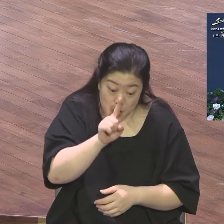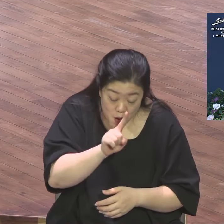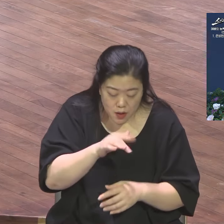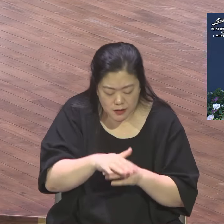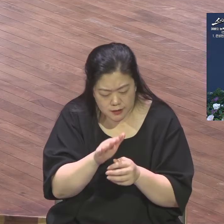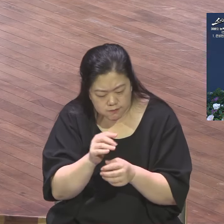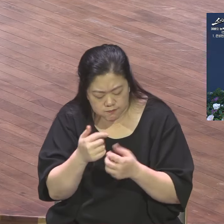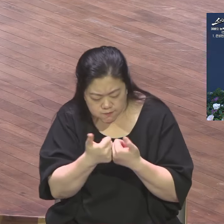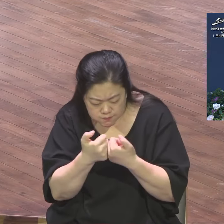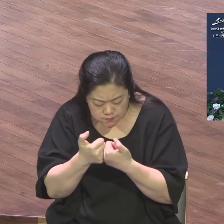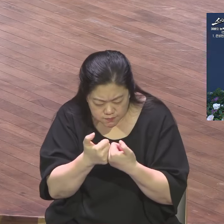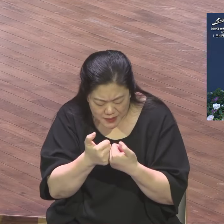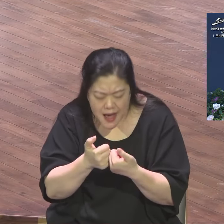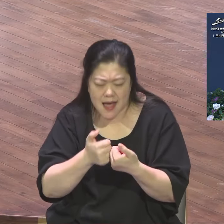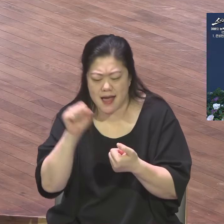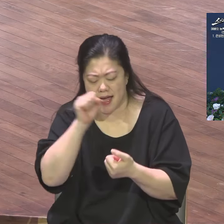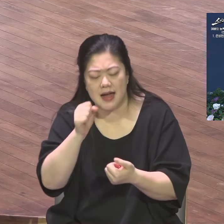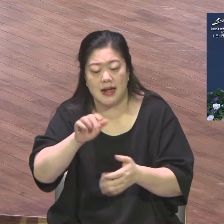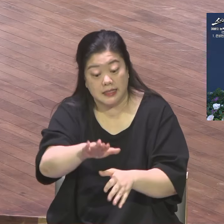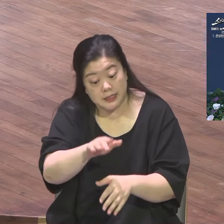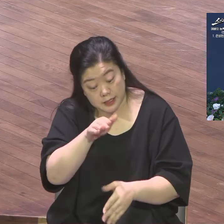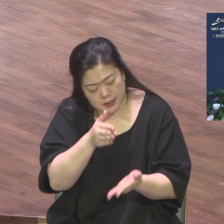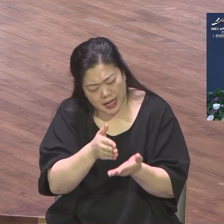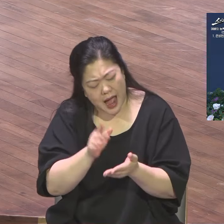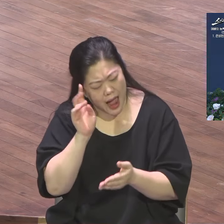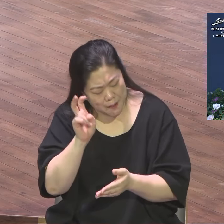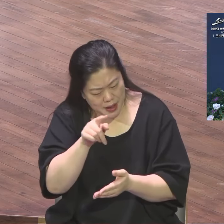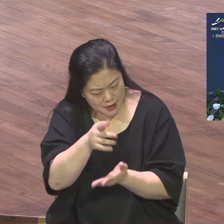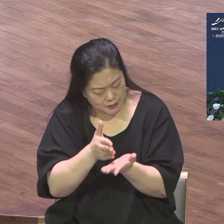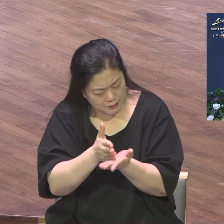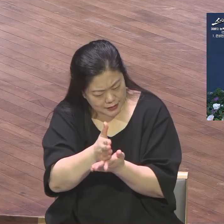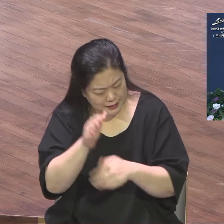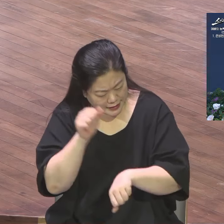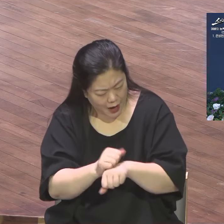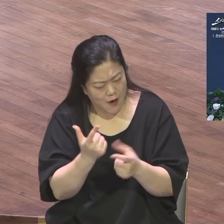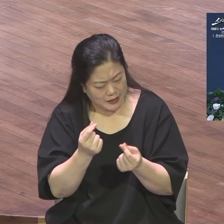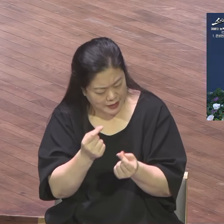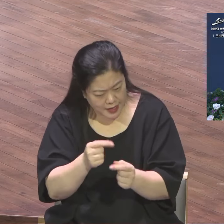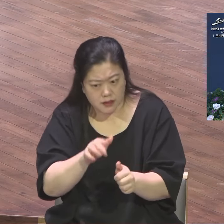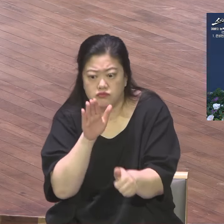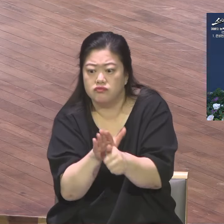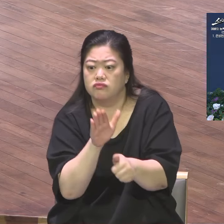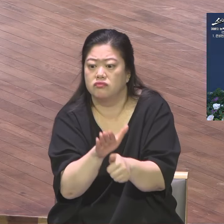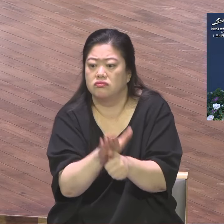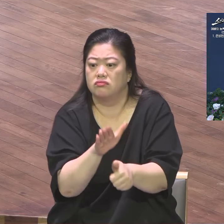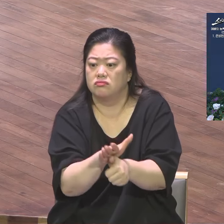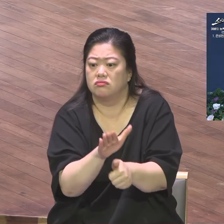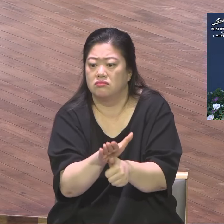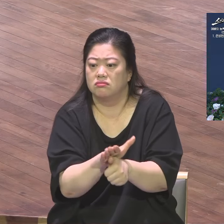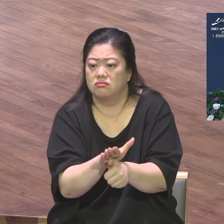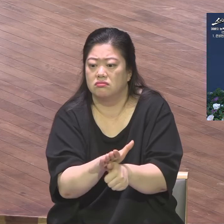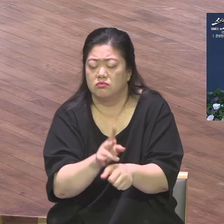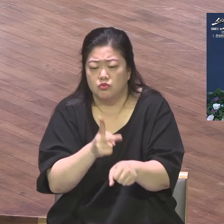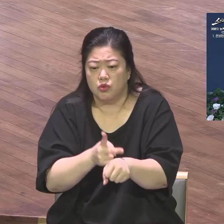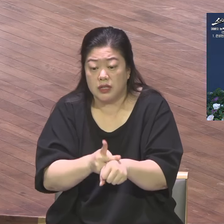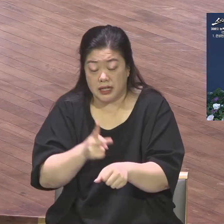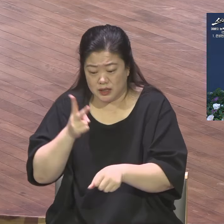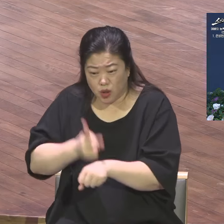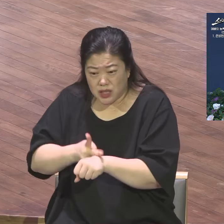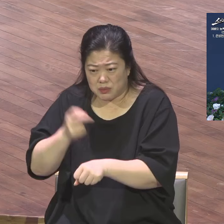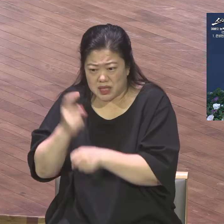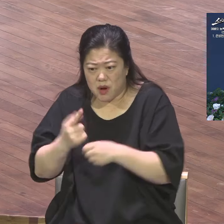거에. 그래서 자신의 전문성을 발견하고 개발해서 각 분야의 서밋으로 세울 수 있도록 우리가 도와줘야